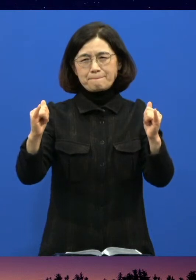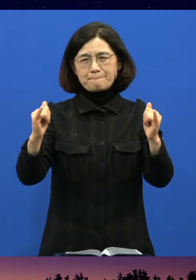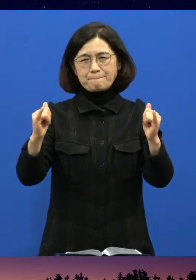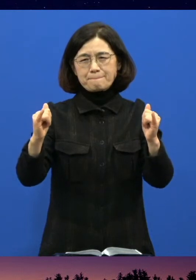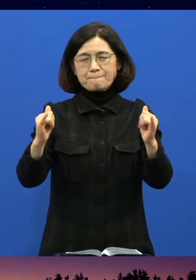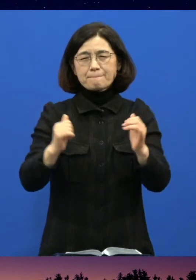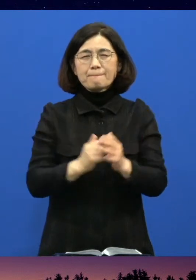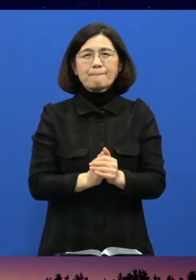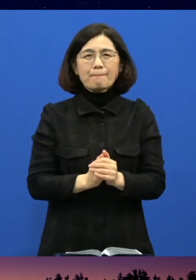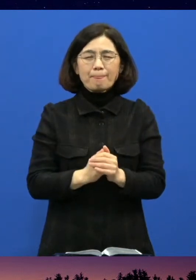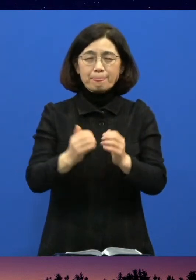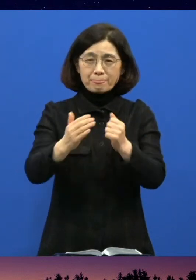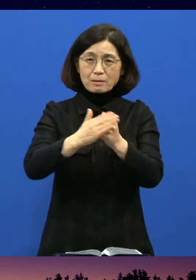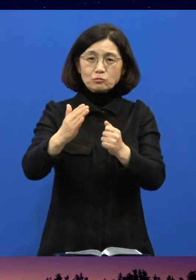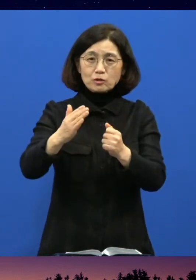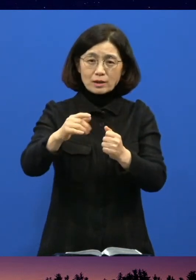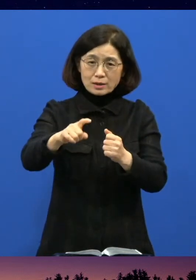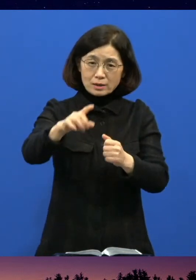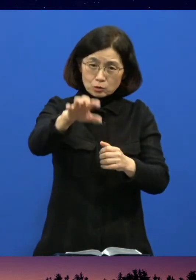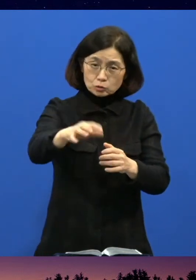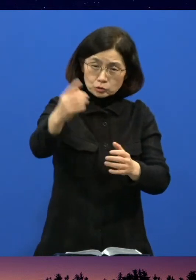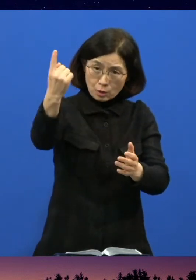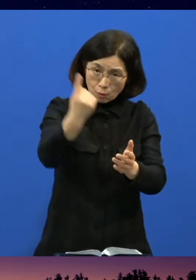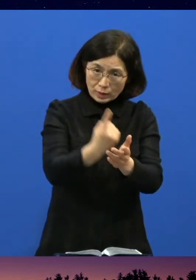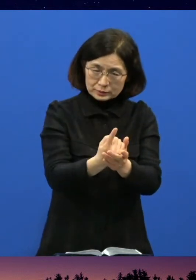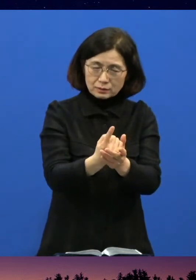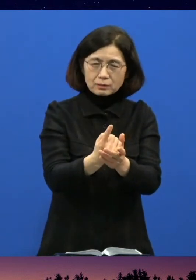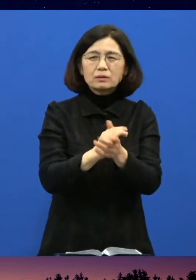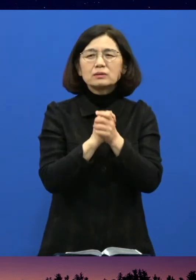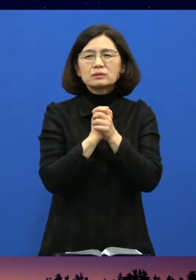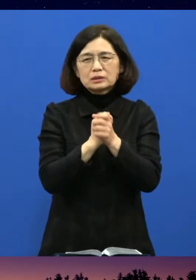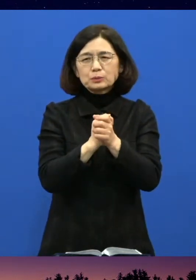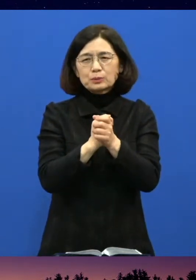그냥 오는 거예요. 기도하러 기도하는 거예요.